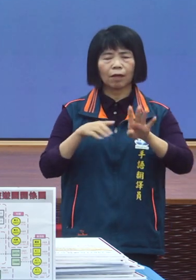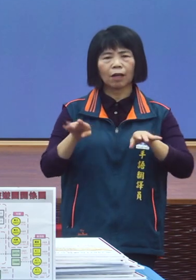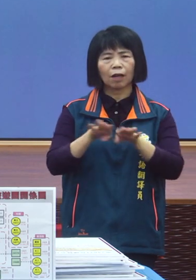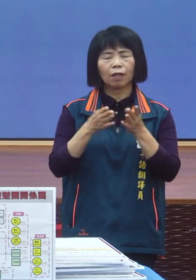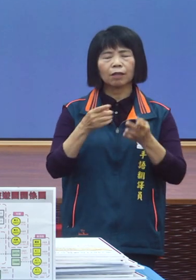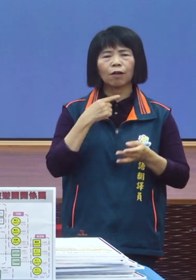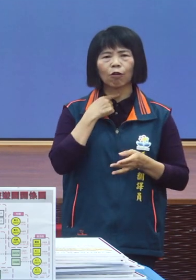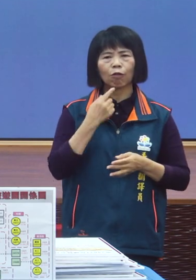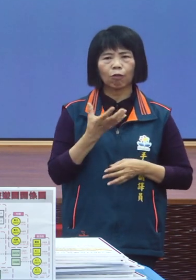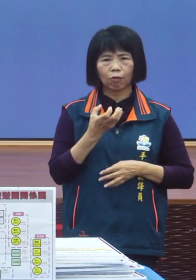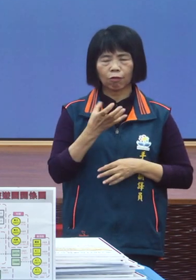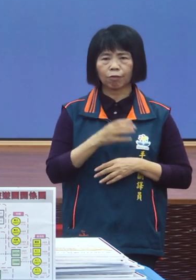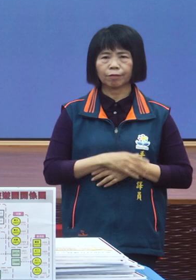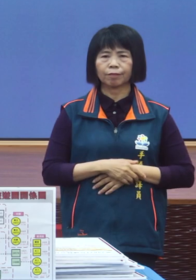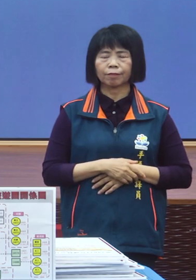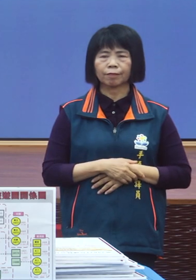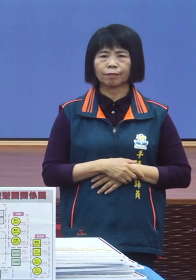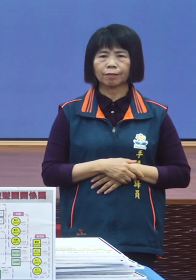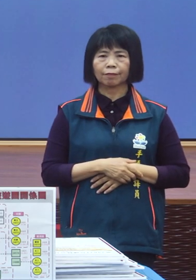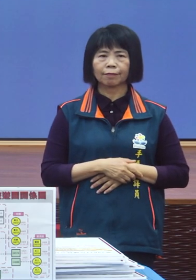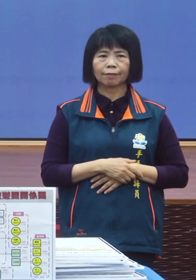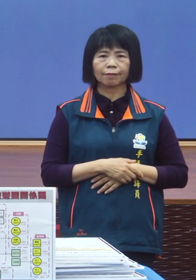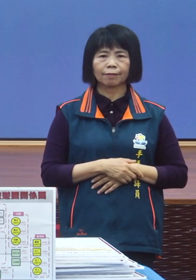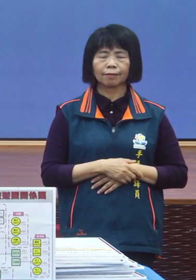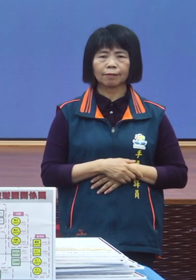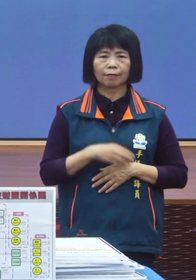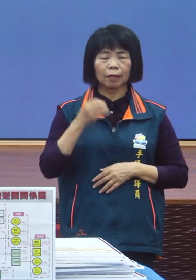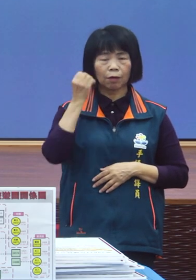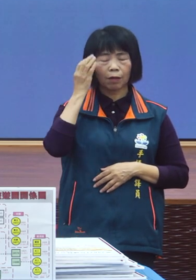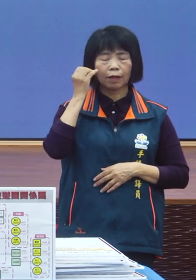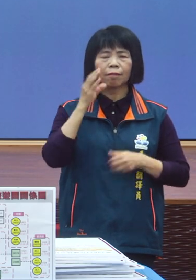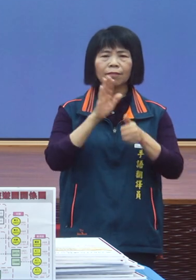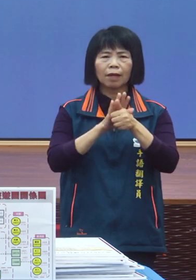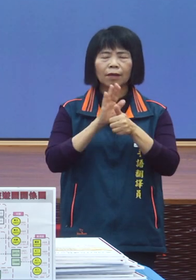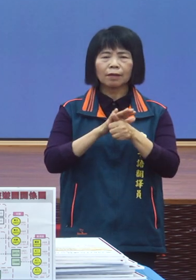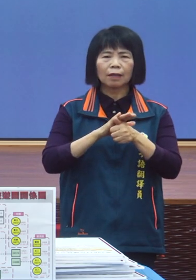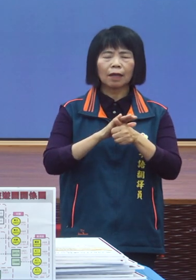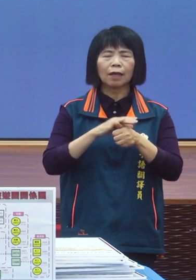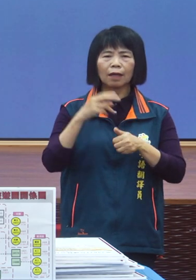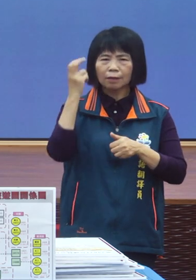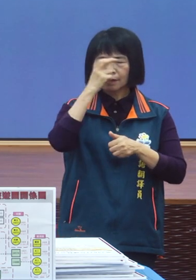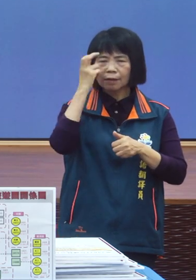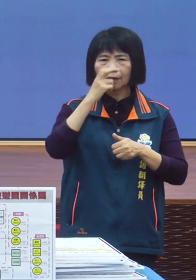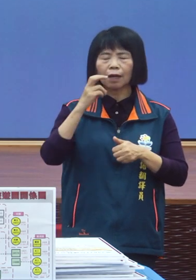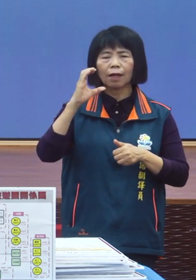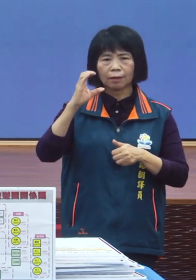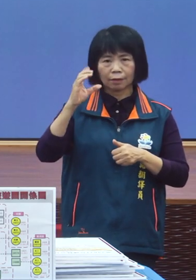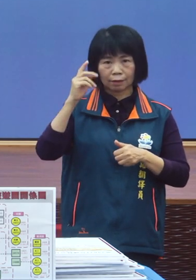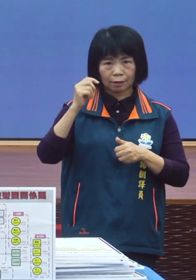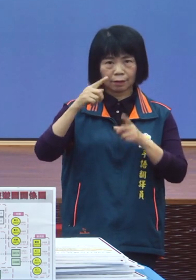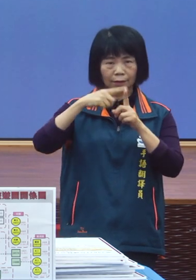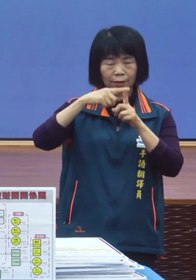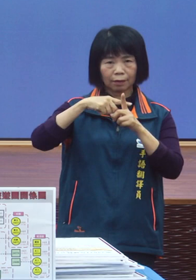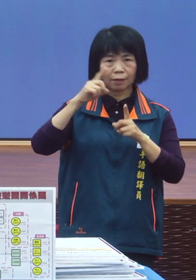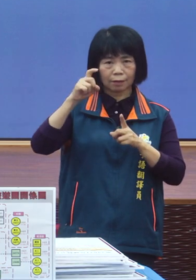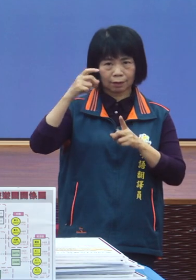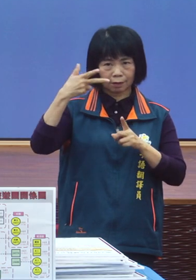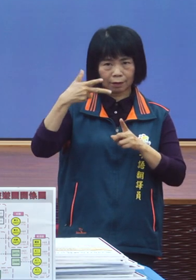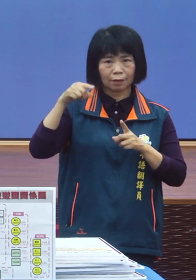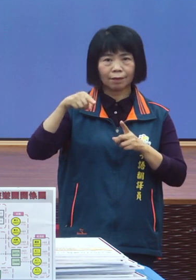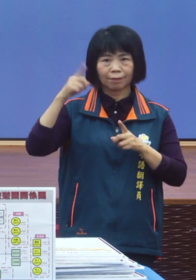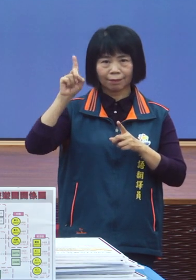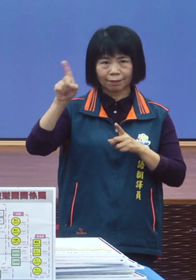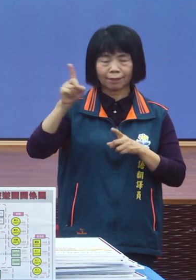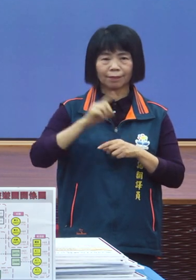象但是因为我们在花莲给他测 CT 值是17.1，所以把它列为已经在花